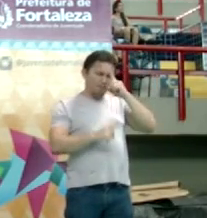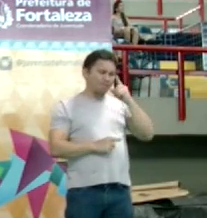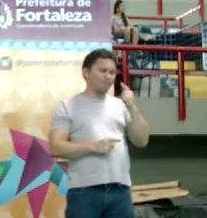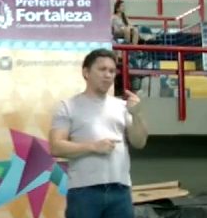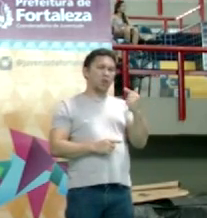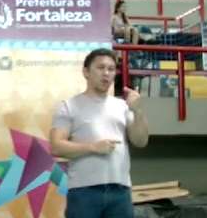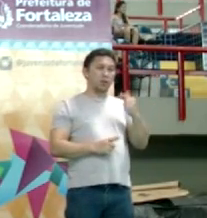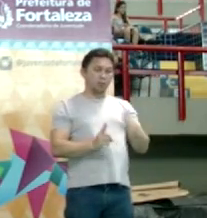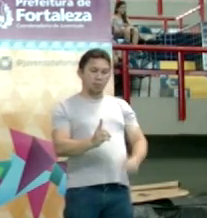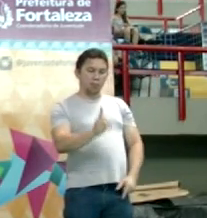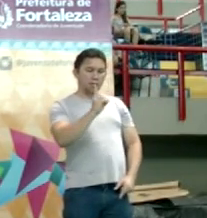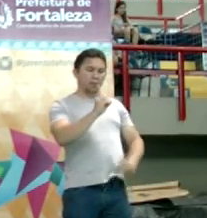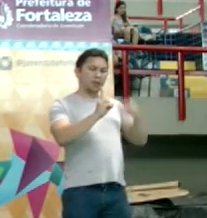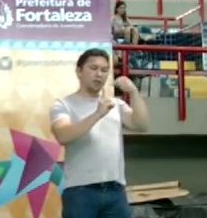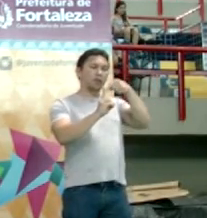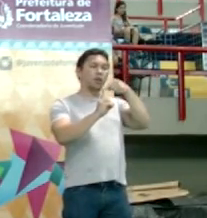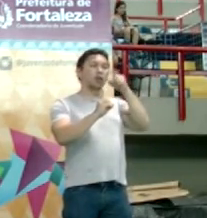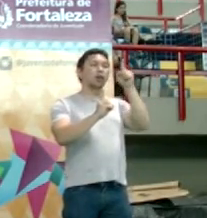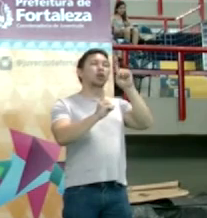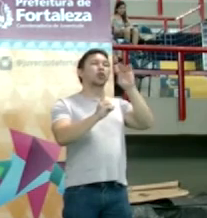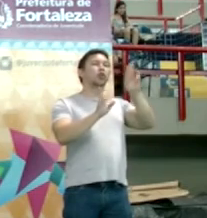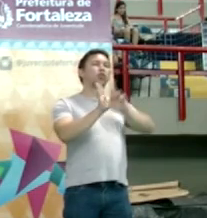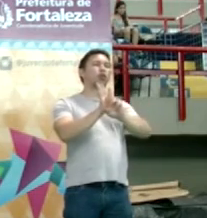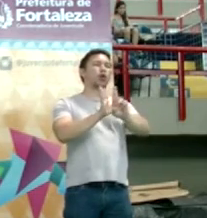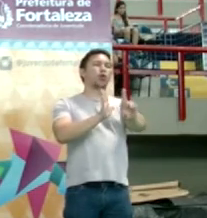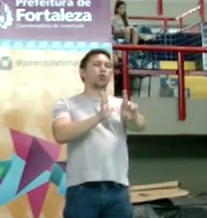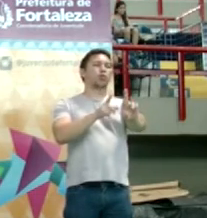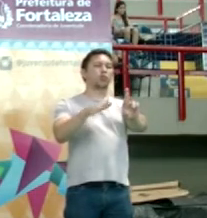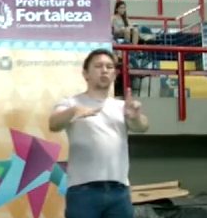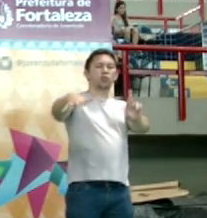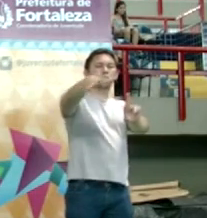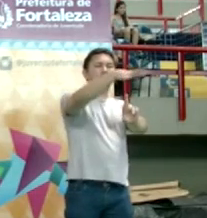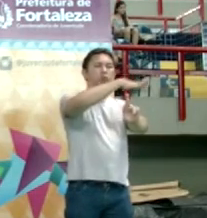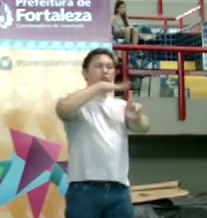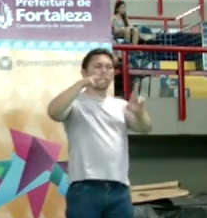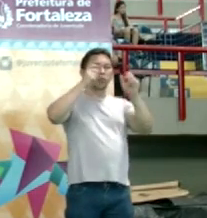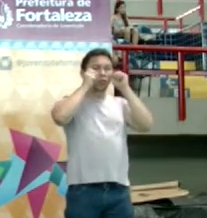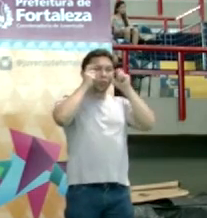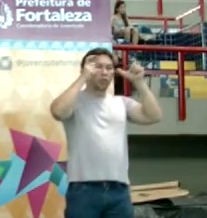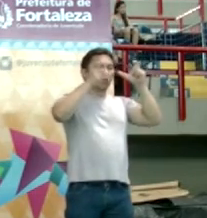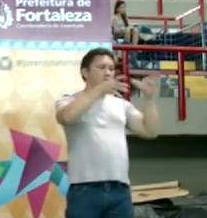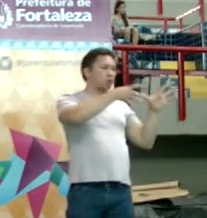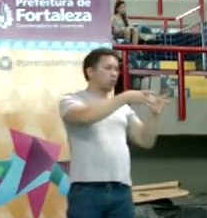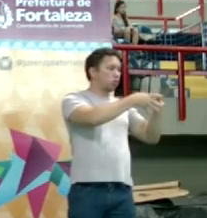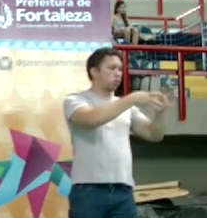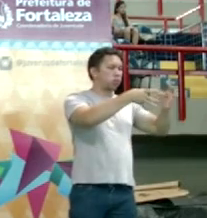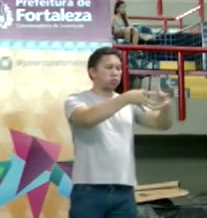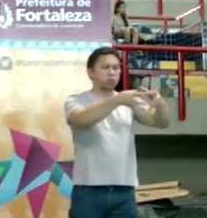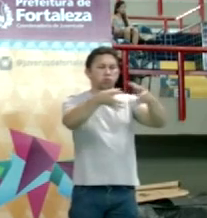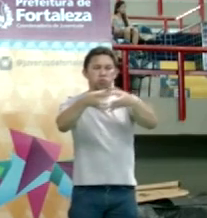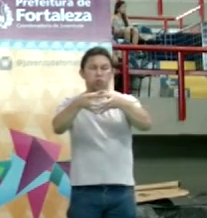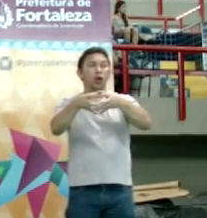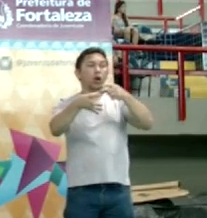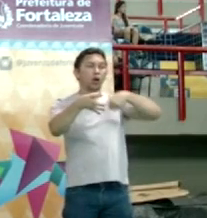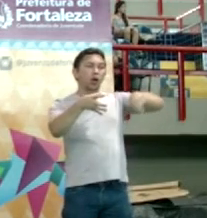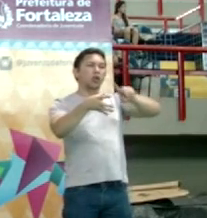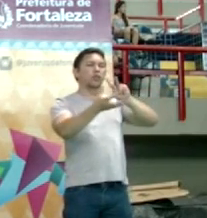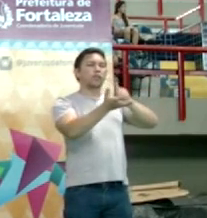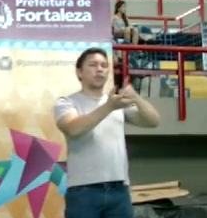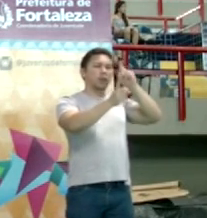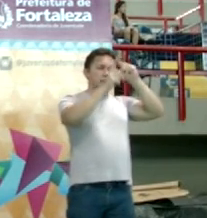Aquele governante, ele é apenas um representante dos interesses dos grupos que de verdade